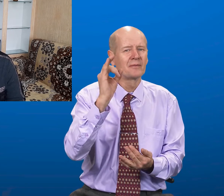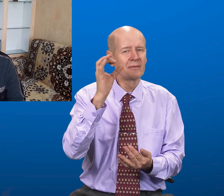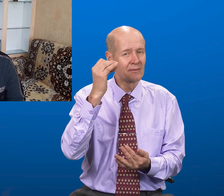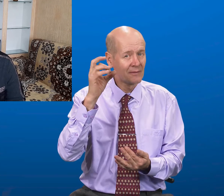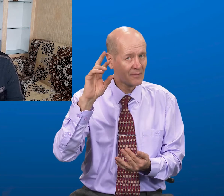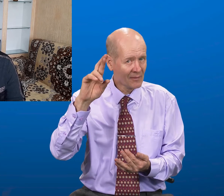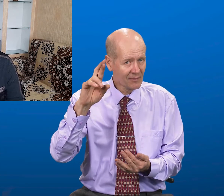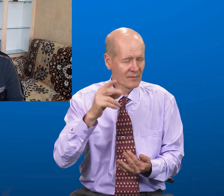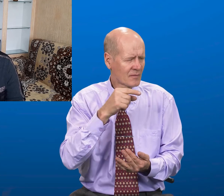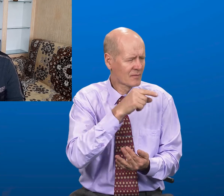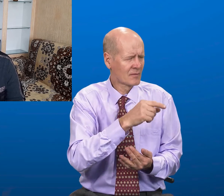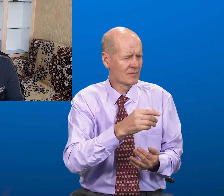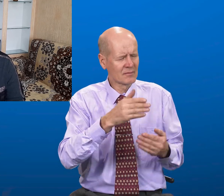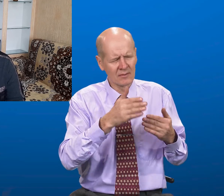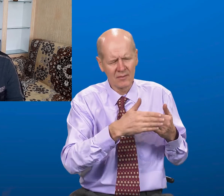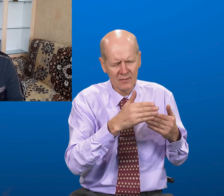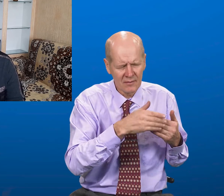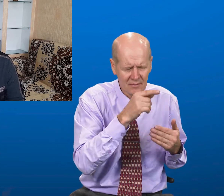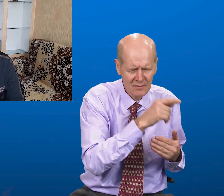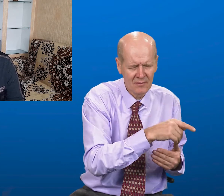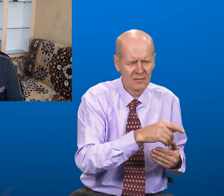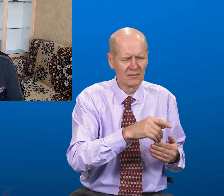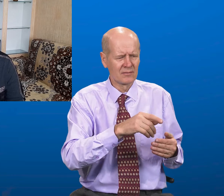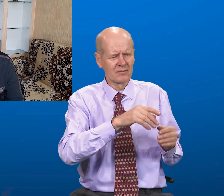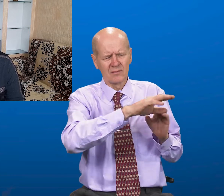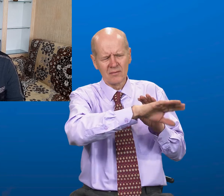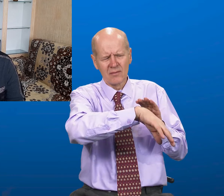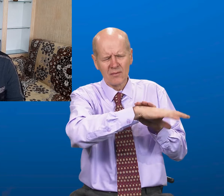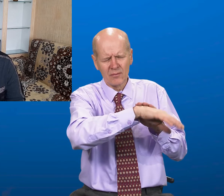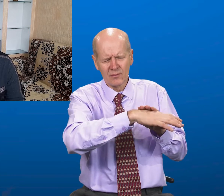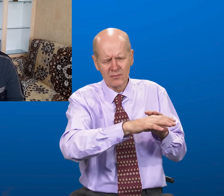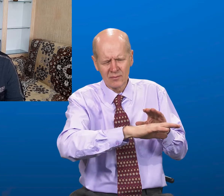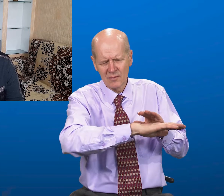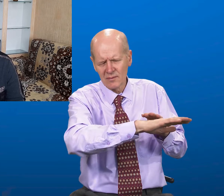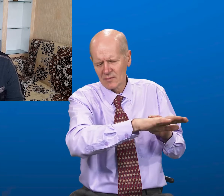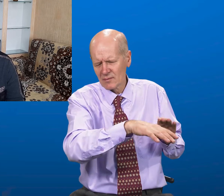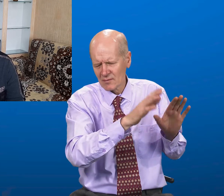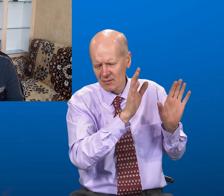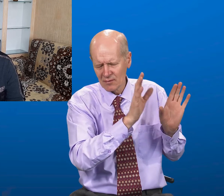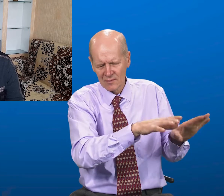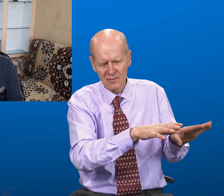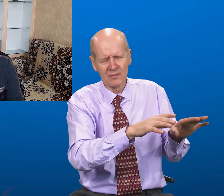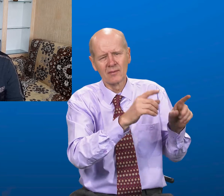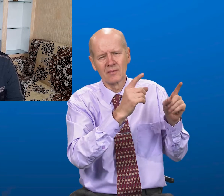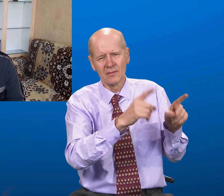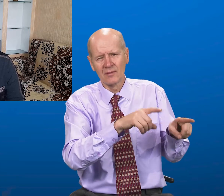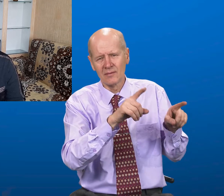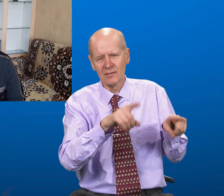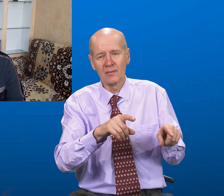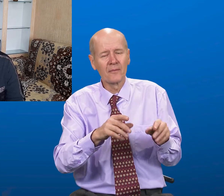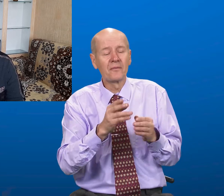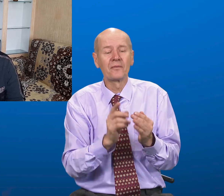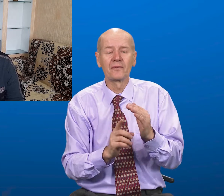об опустошении, которое Господь предрекал за то, что народ отступил от Него, то, начиная с 40-й главы,